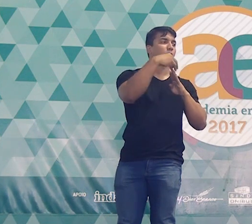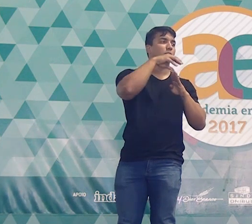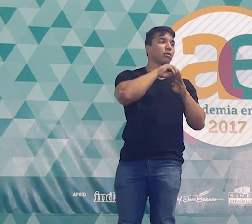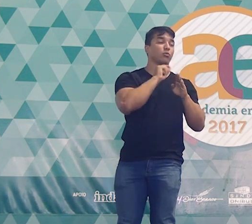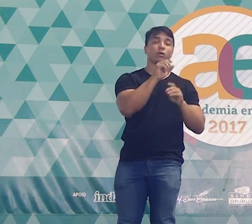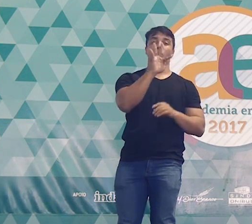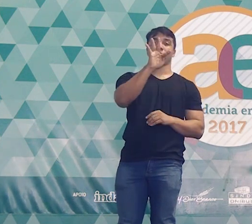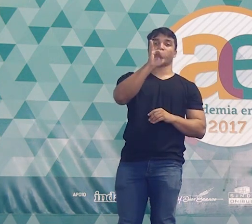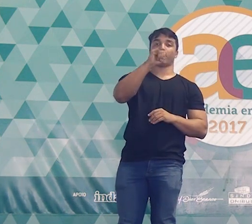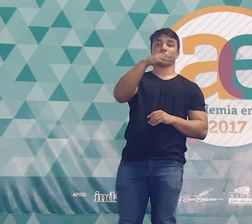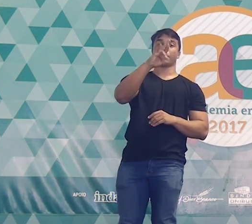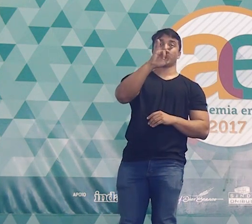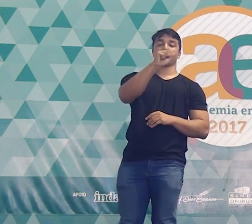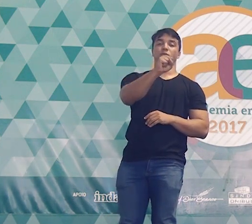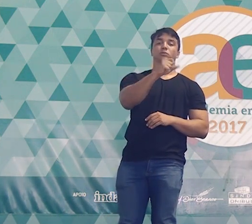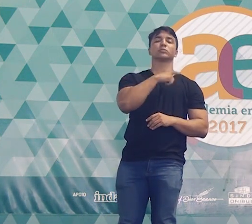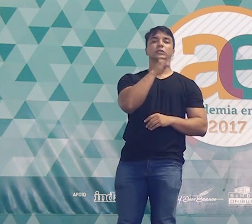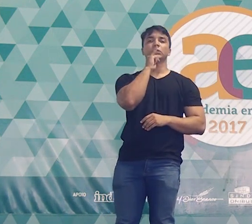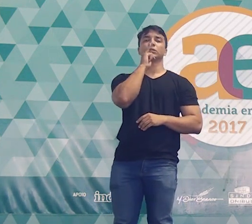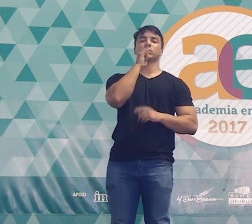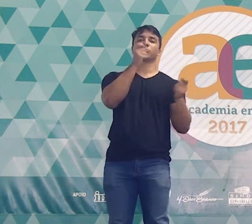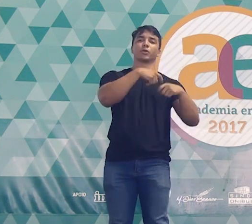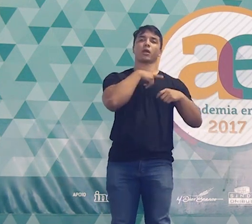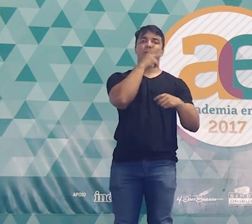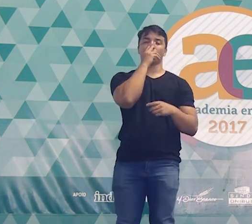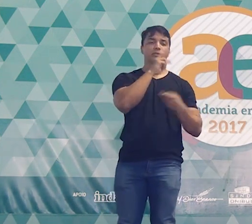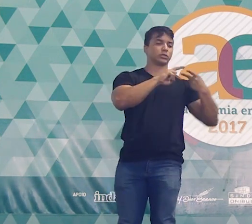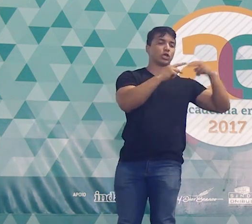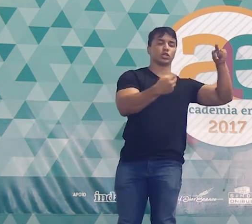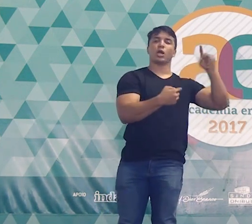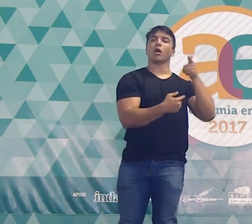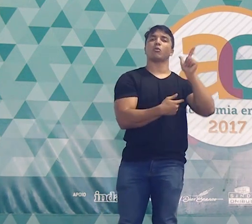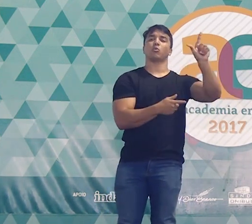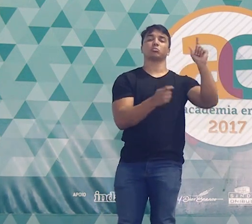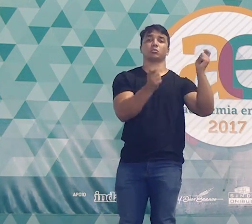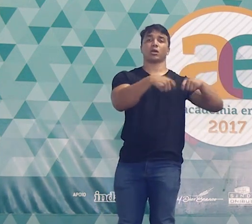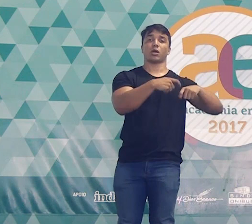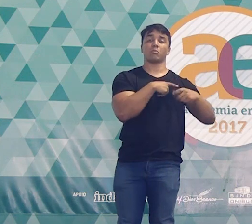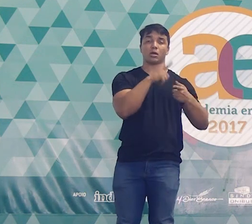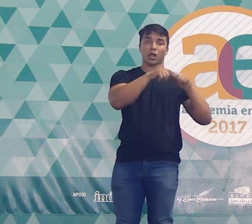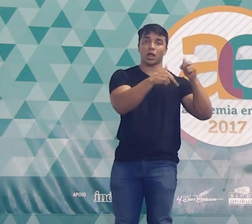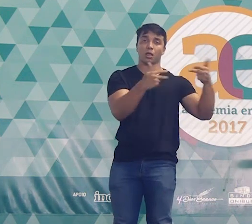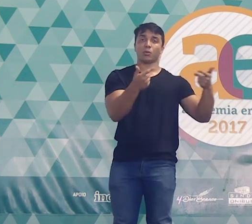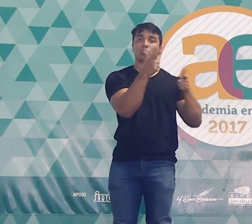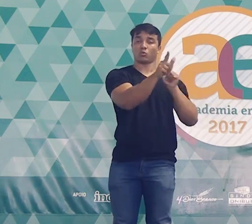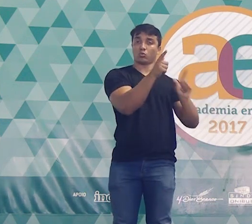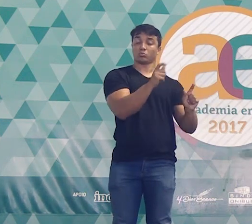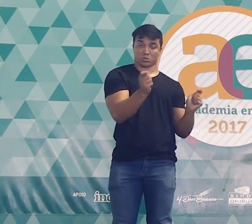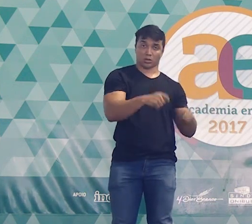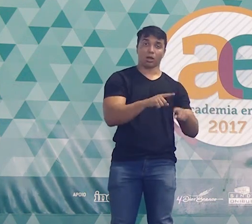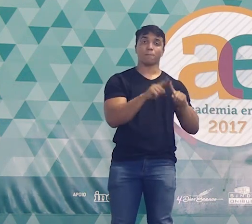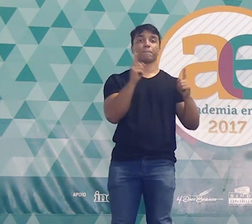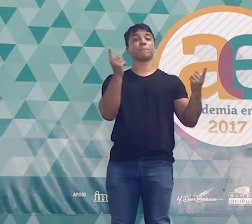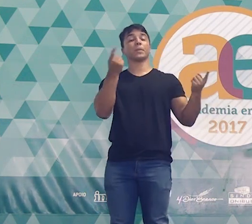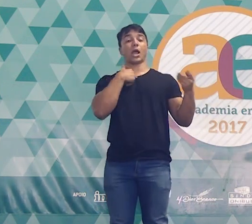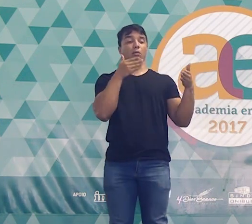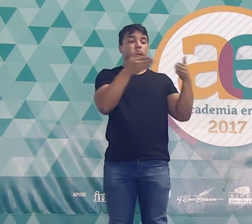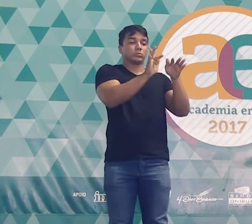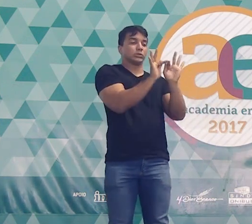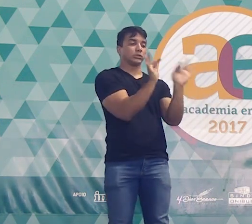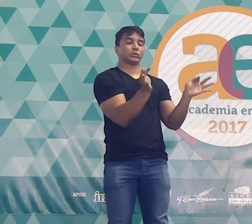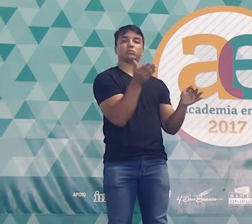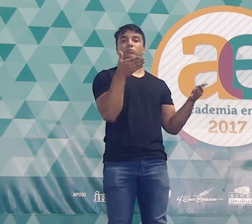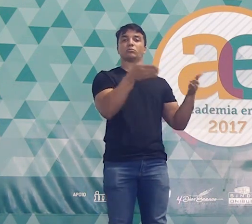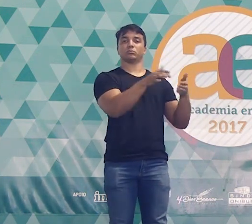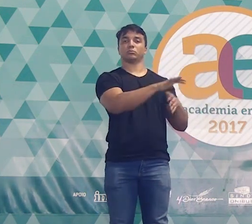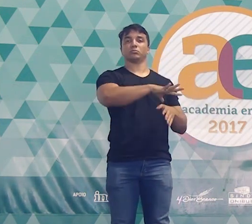fímbrias, né? Ou você pode ter, por exemplo, um segundo DNA, você pode ter outros elementos, sim, mas basicamente a célula